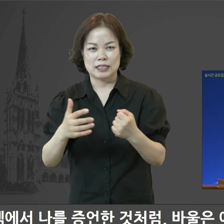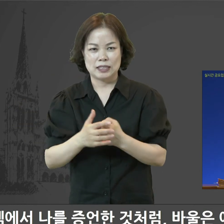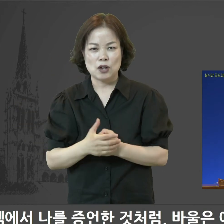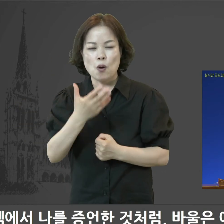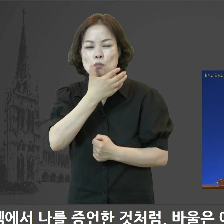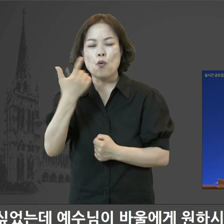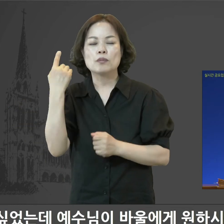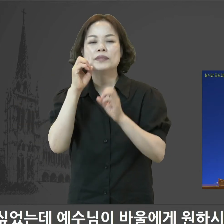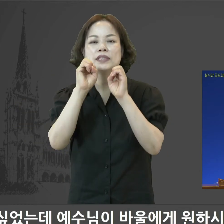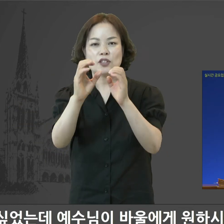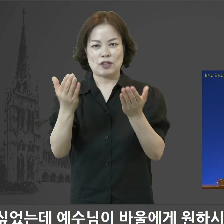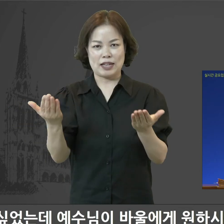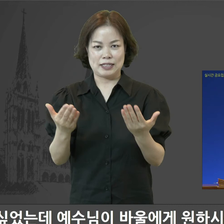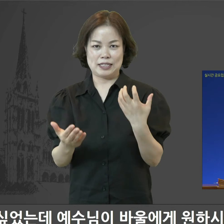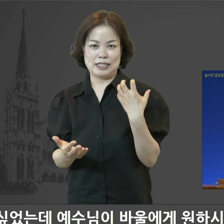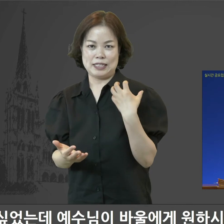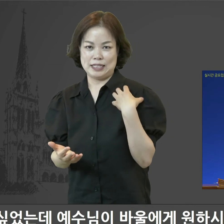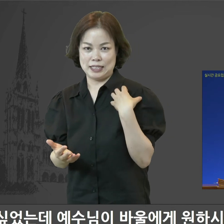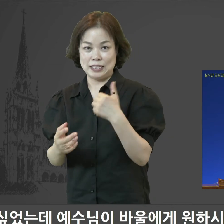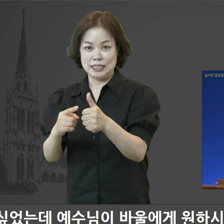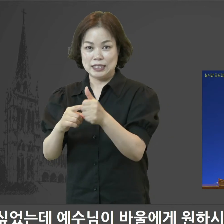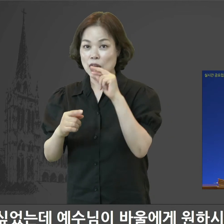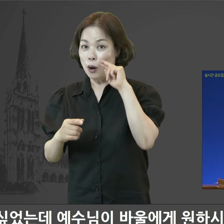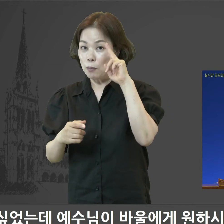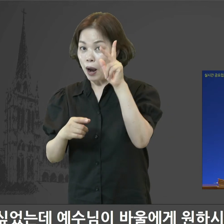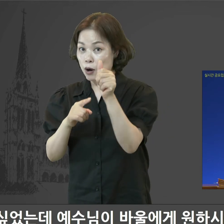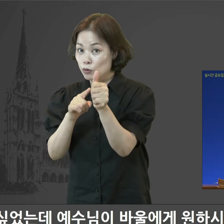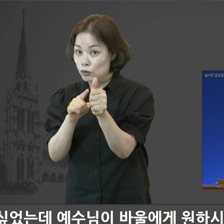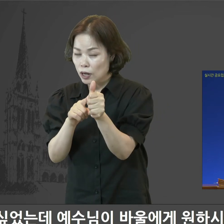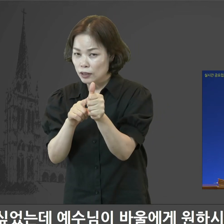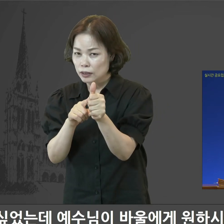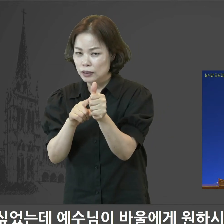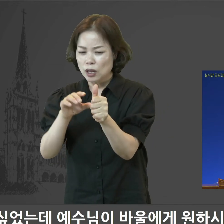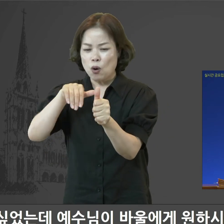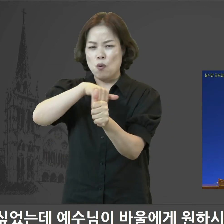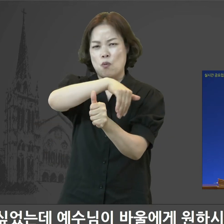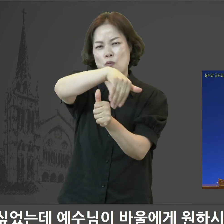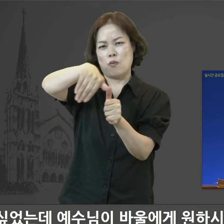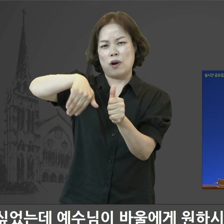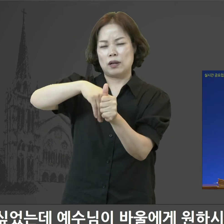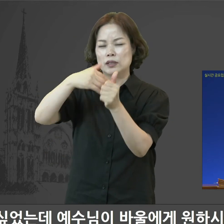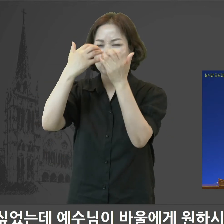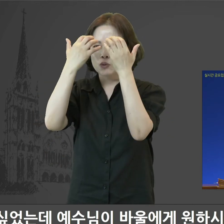것입니다. 그리고 복음 전하는 환경이 고난이라는 환경이었어요.